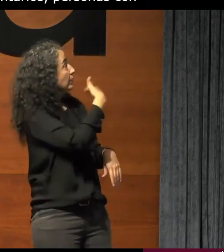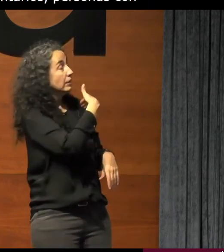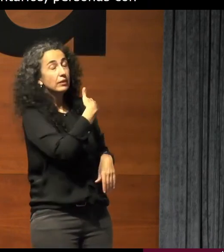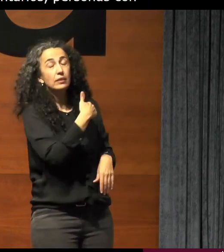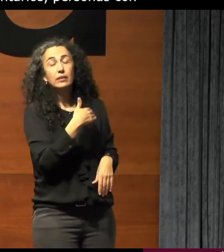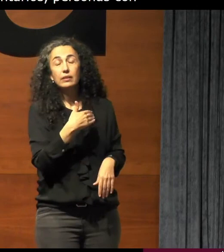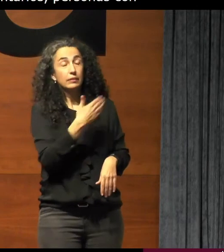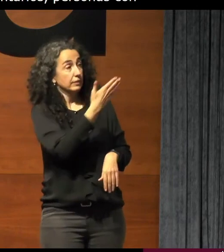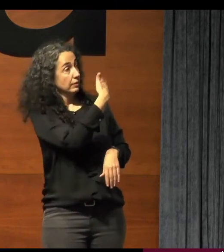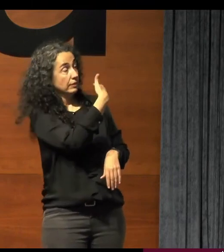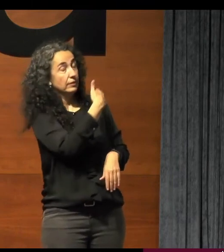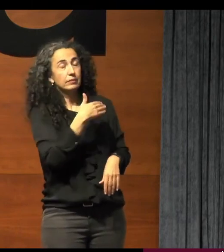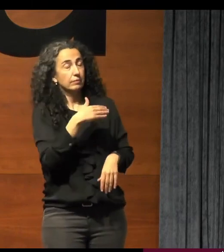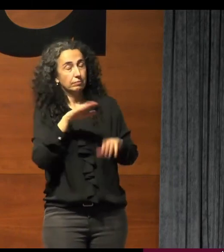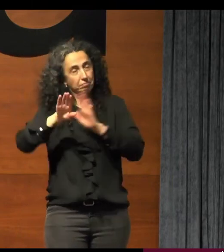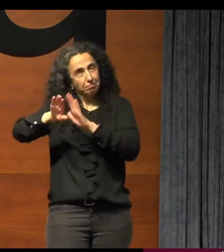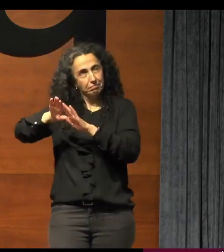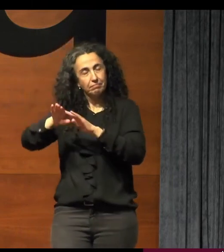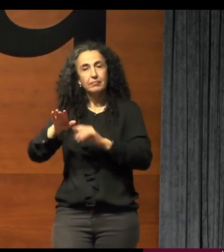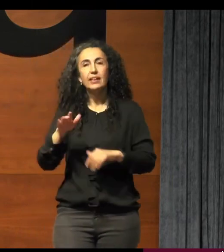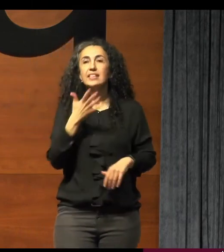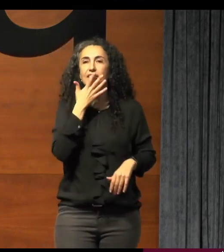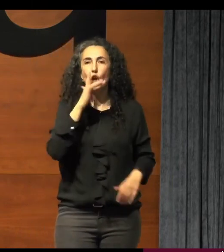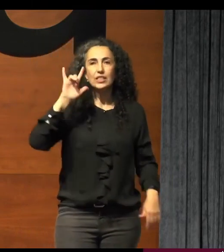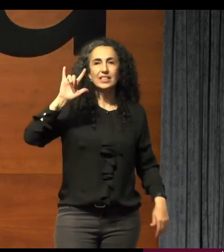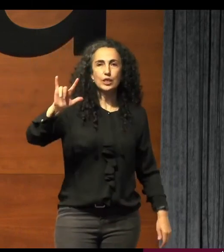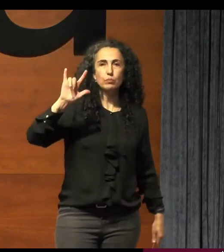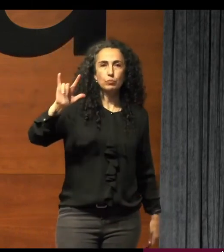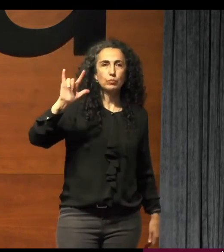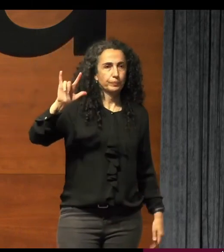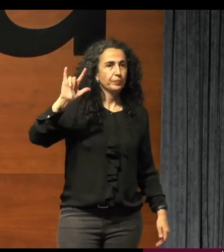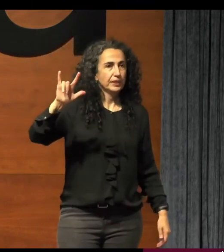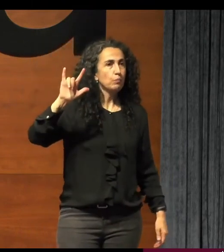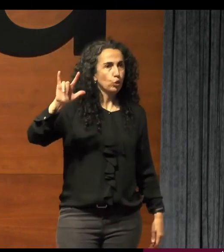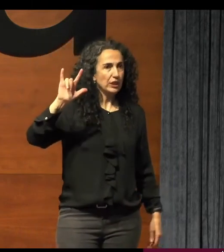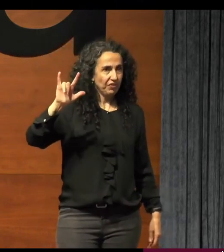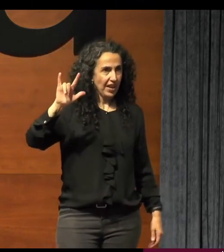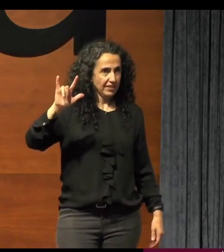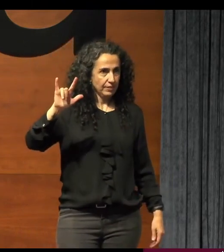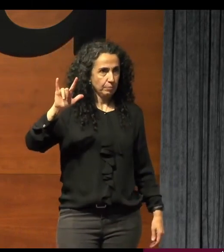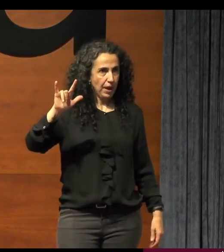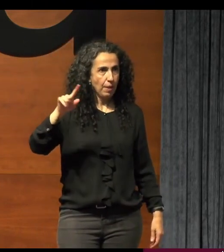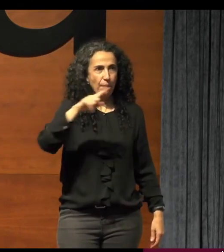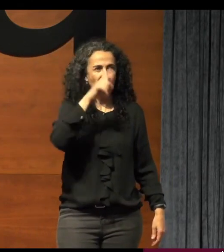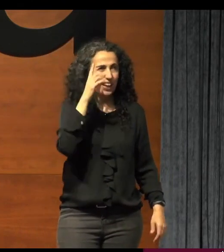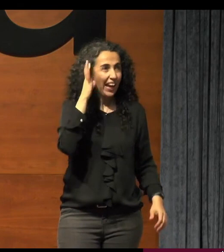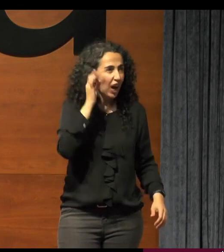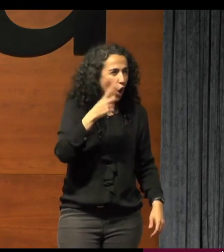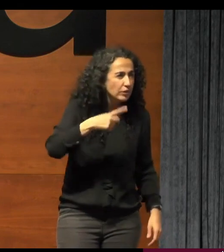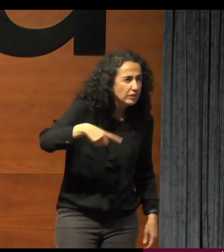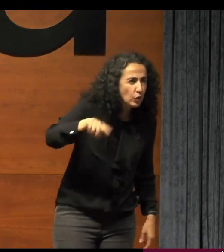por parte de la organización de estos dos festivales hacia la comunidad sorda. El SIG Music Festival,